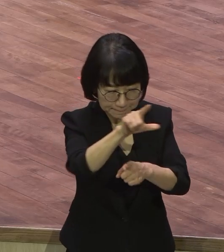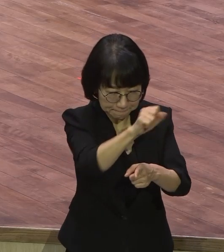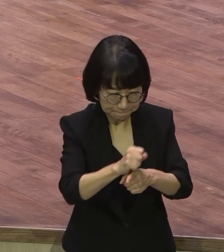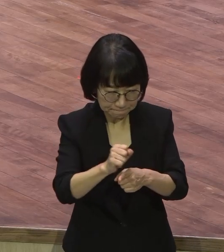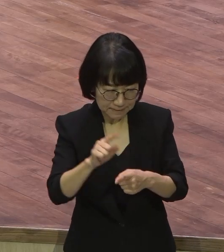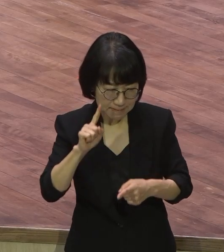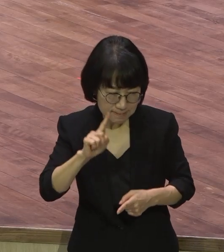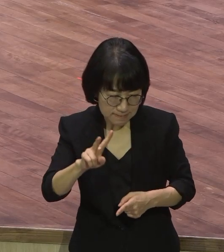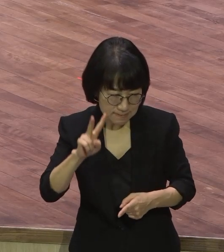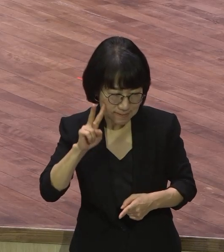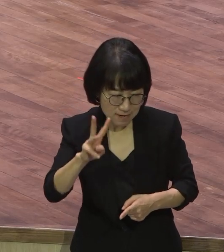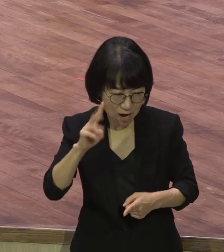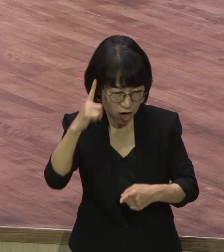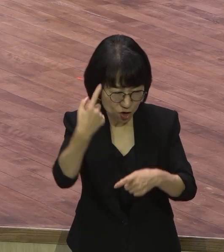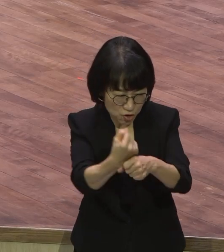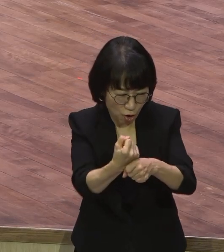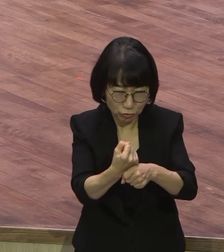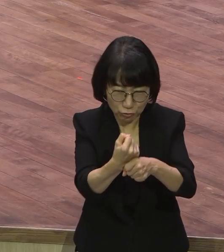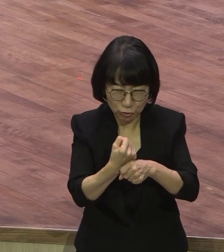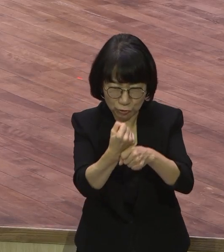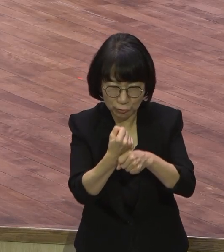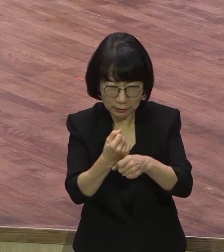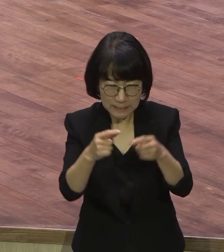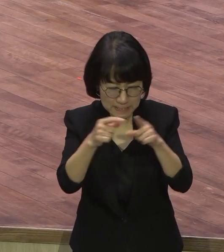신학을 연구하고 미쳤다.